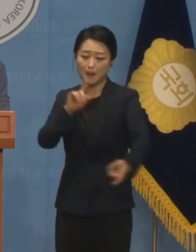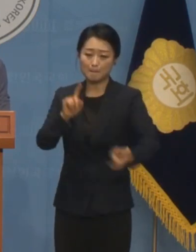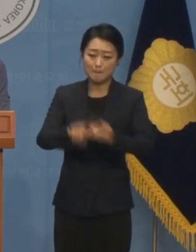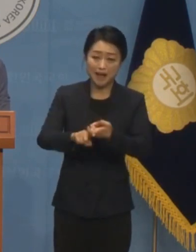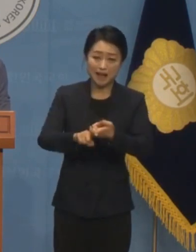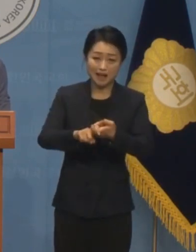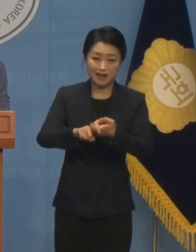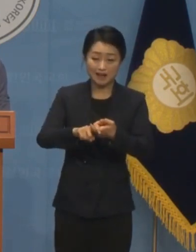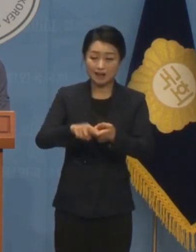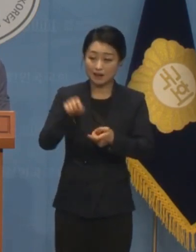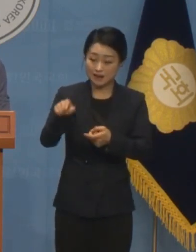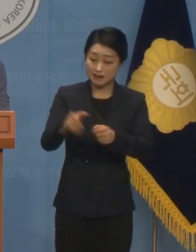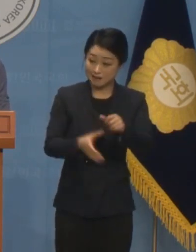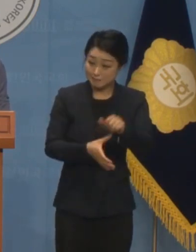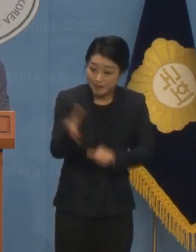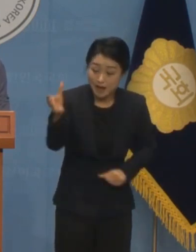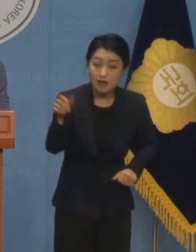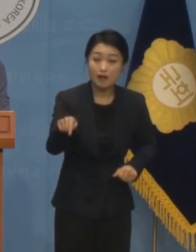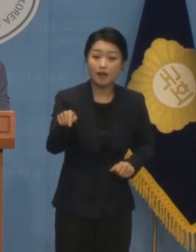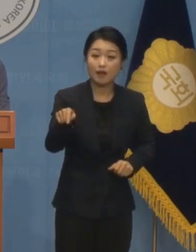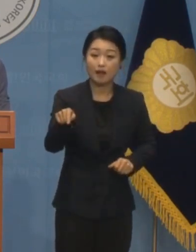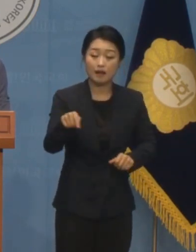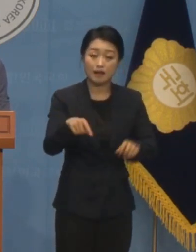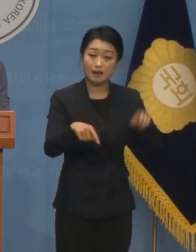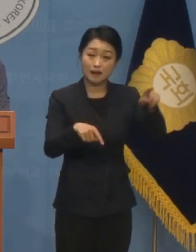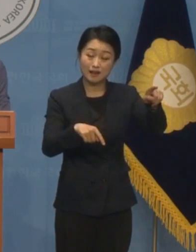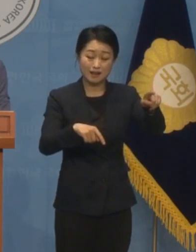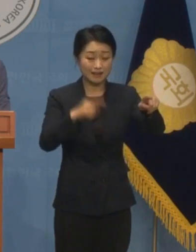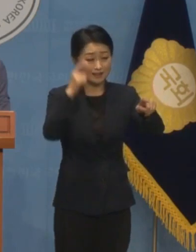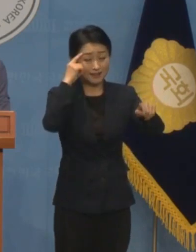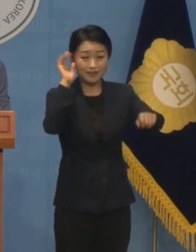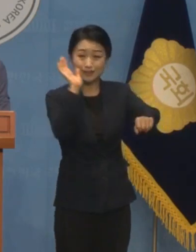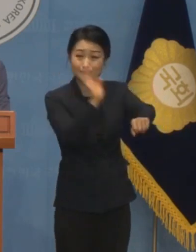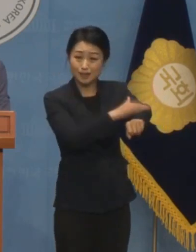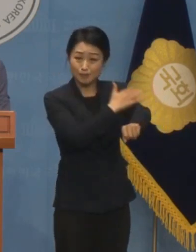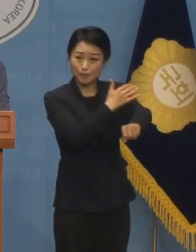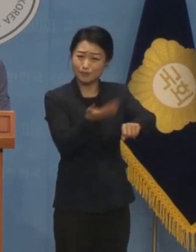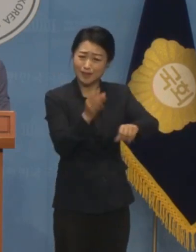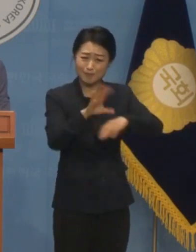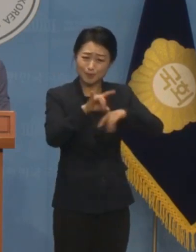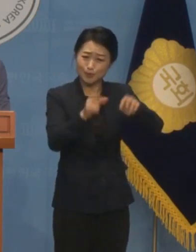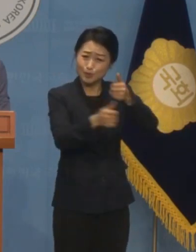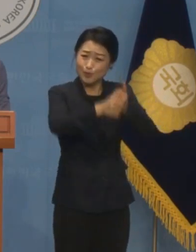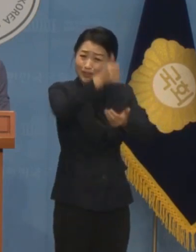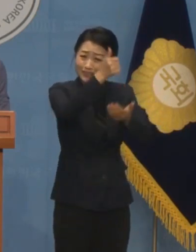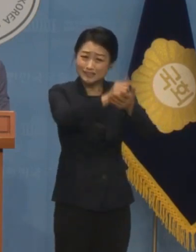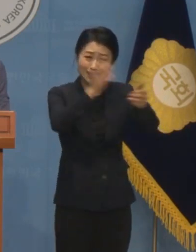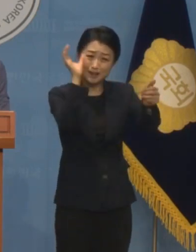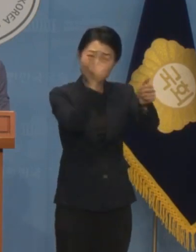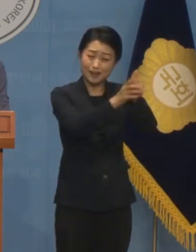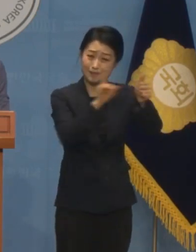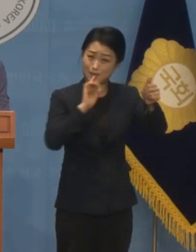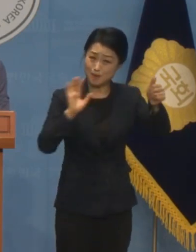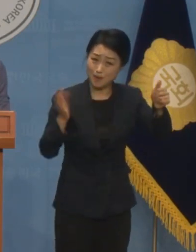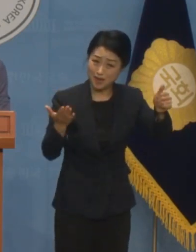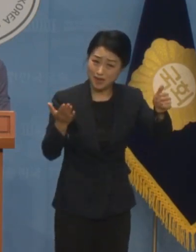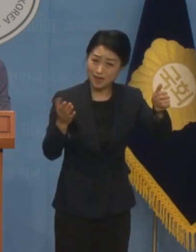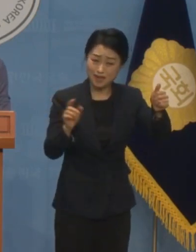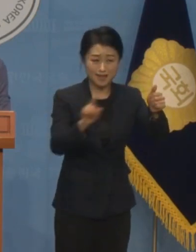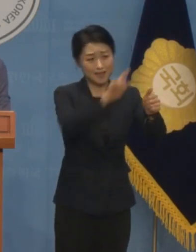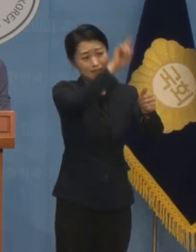편향적인 몰상식으로 똘똘 뭉친 사람이 우리 사회의 방송통신 정책